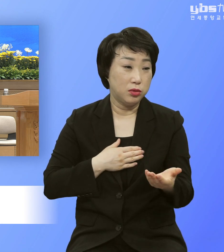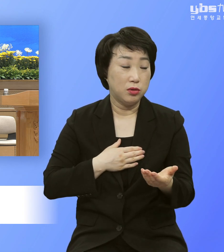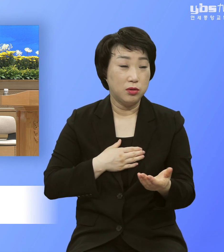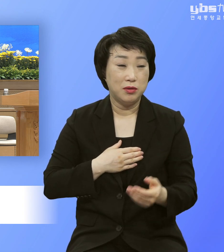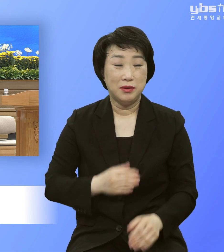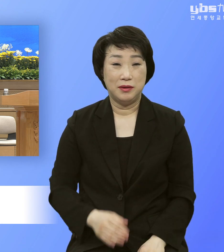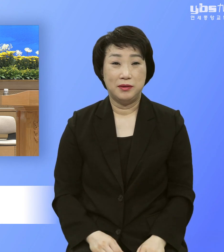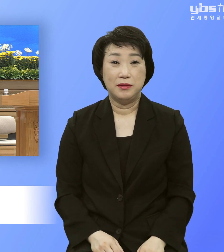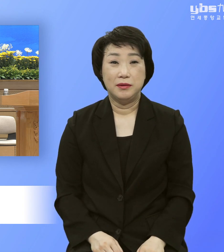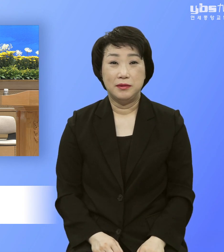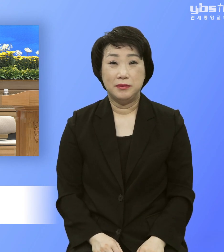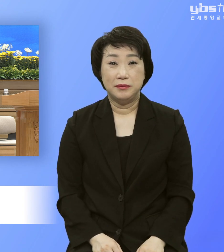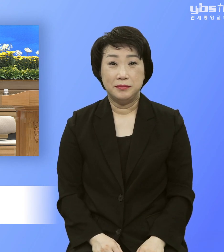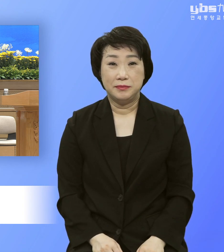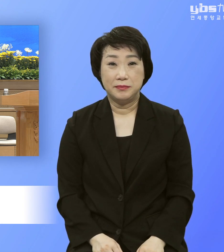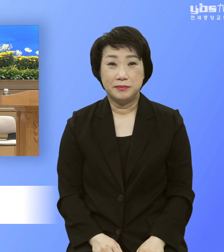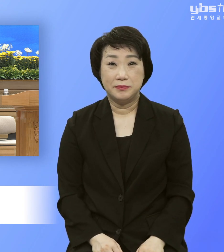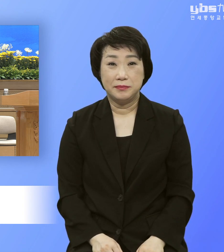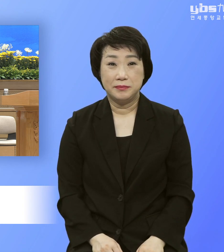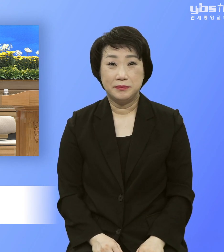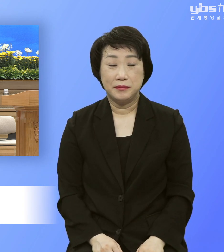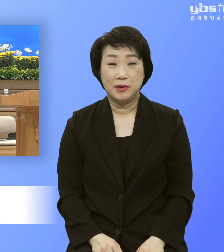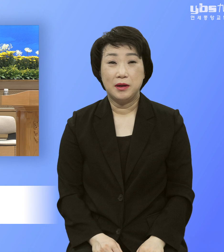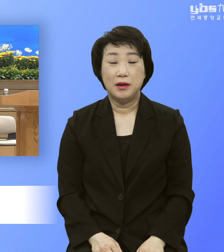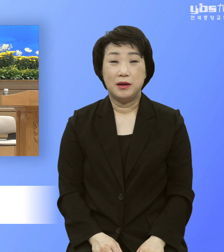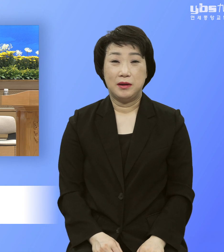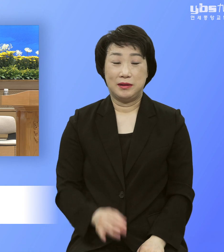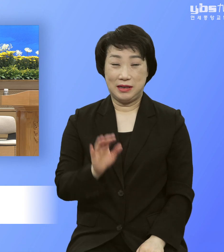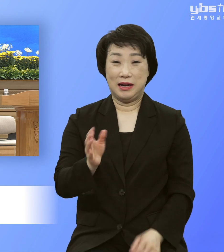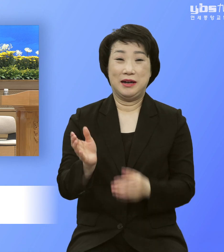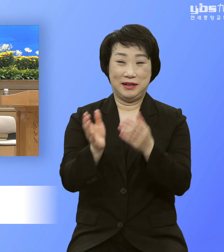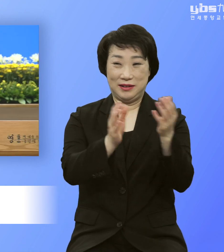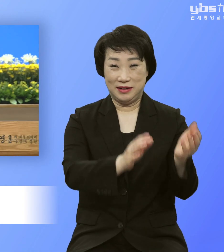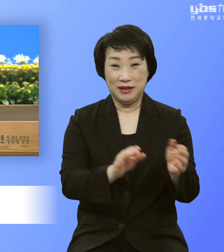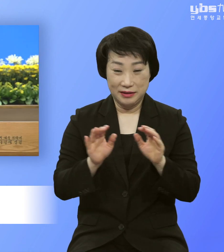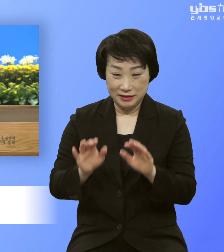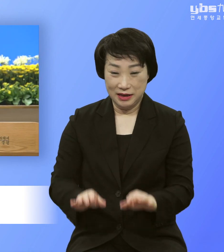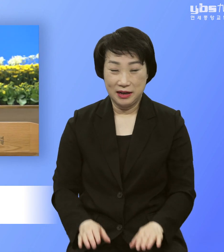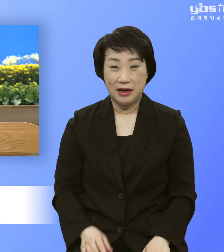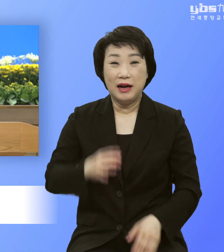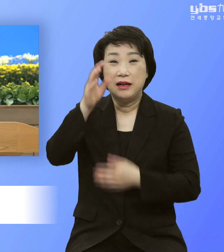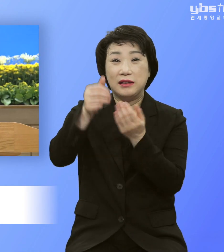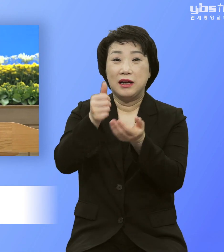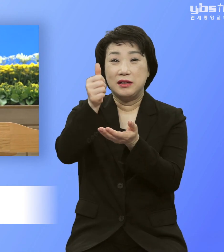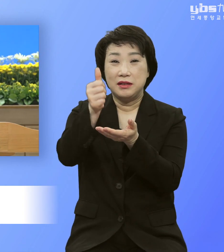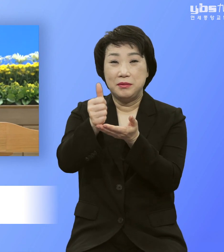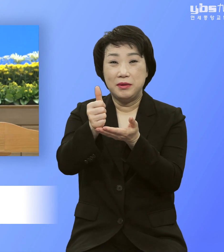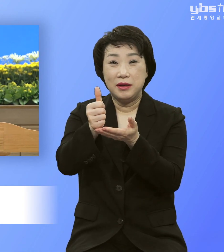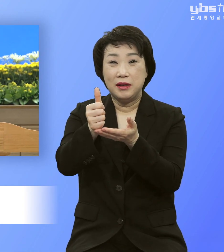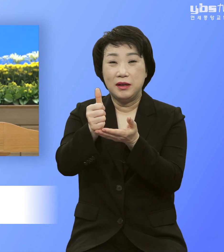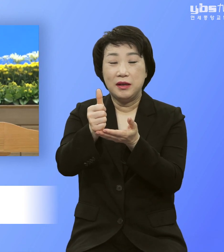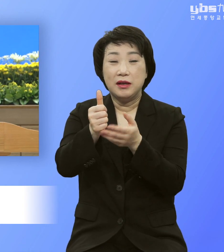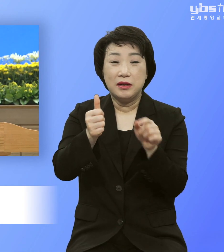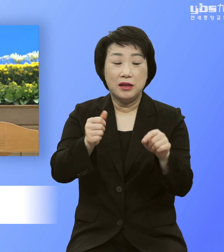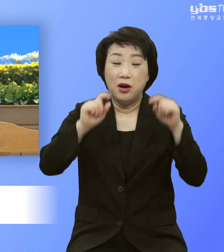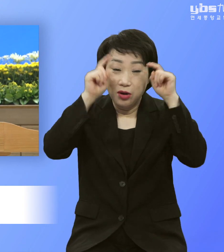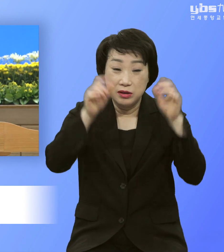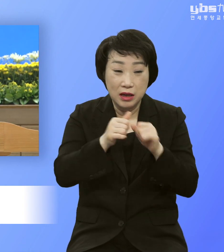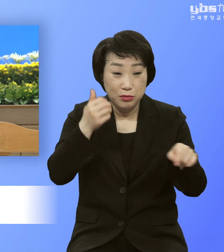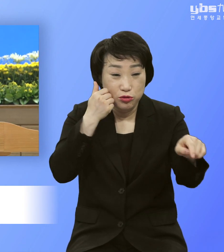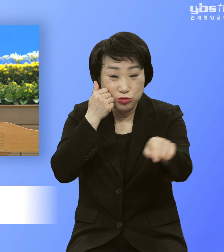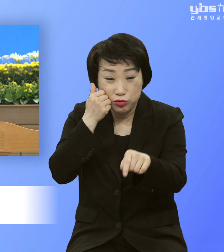먹으면 그런다. 근데 또 보세요. 하나님께서 어리석은 자들에게